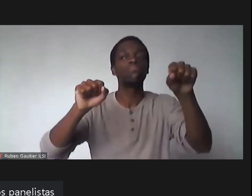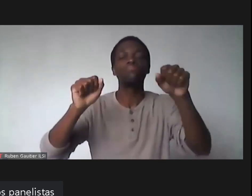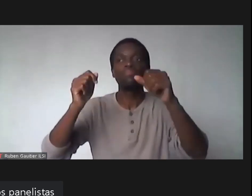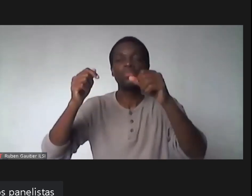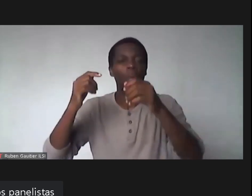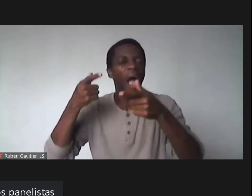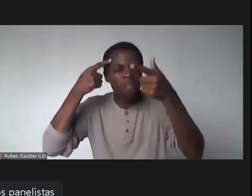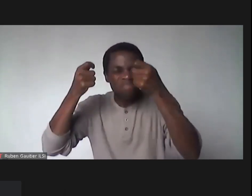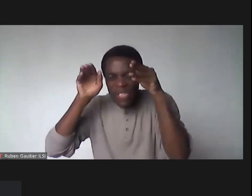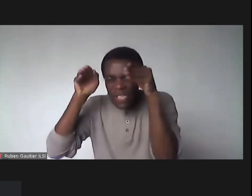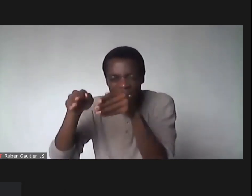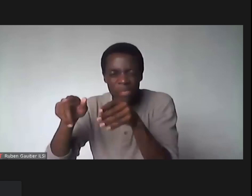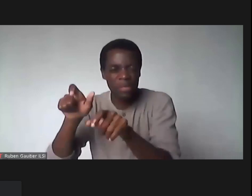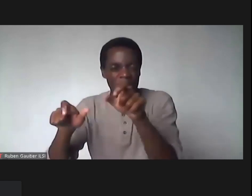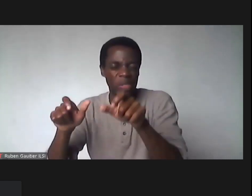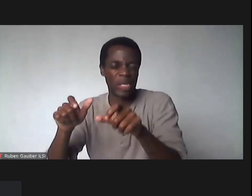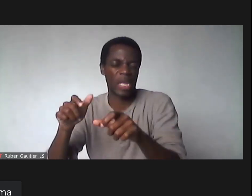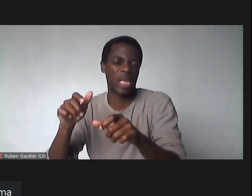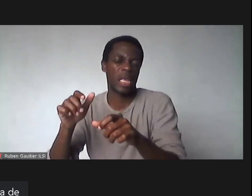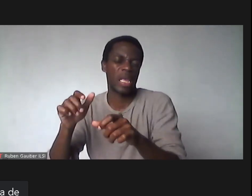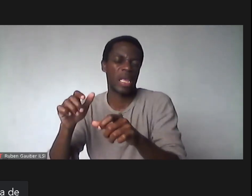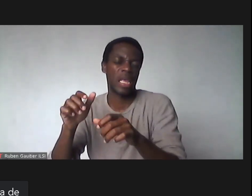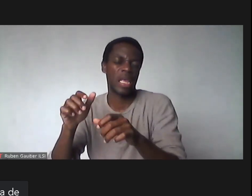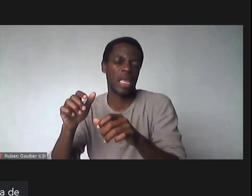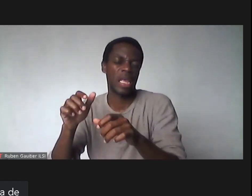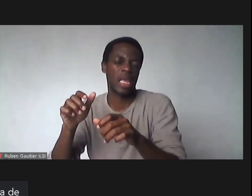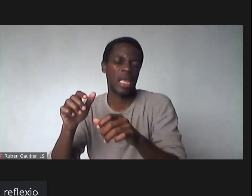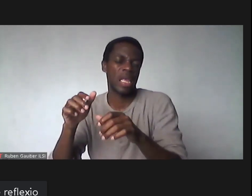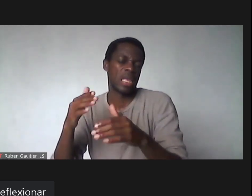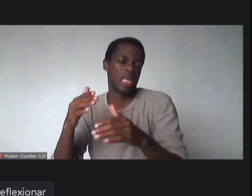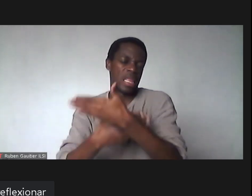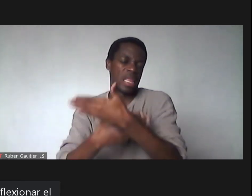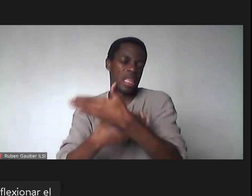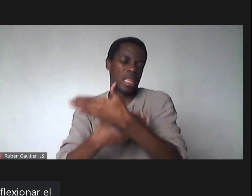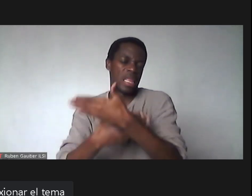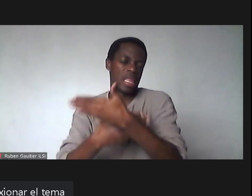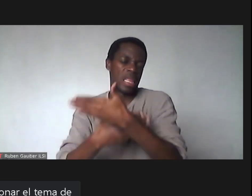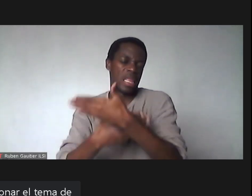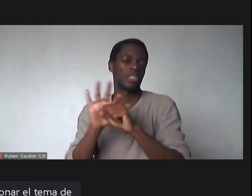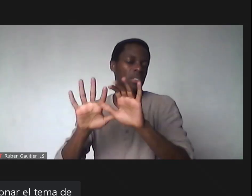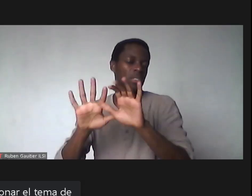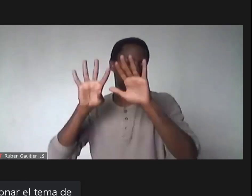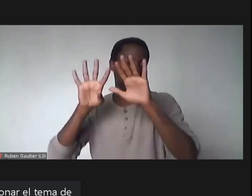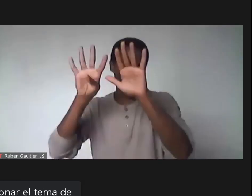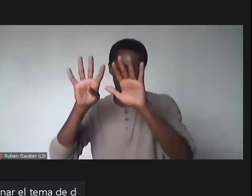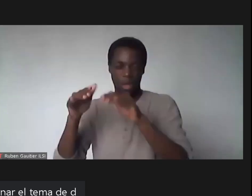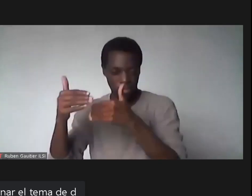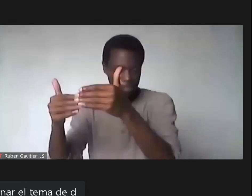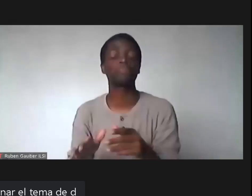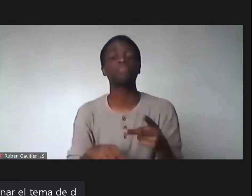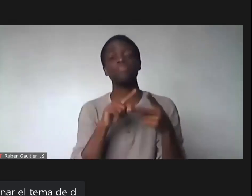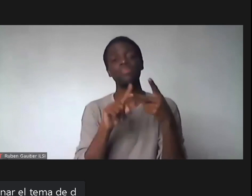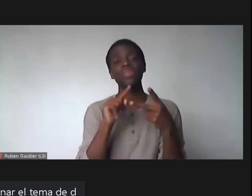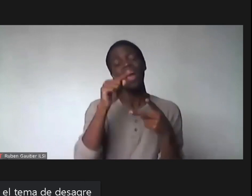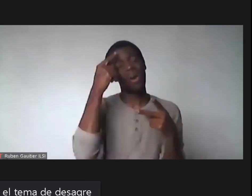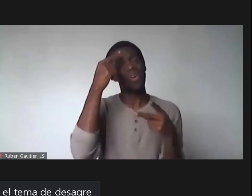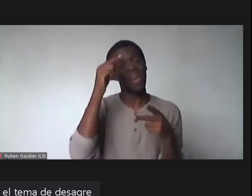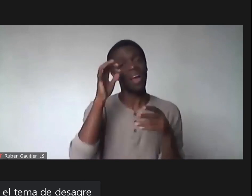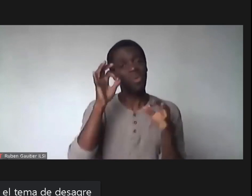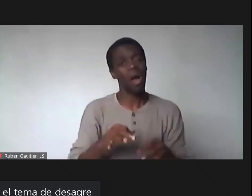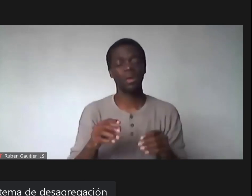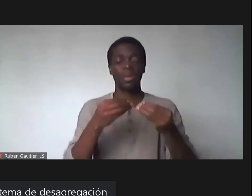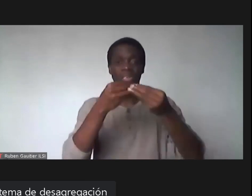cómo reflexionar sobre el tema de la desagregación de datos. Es algo que exigimos mucho a nuestros institutos de información y